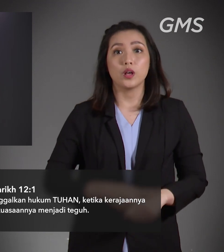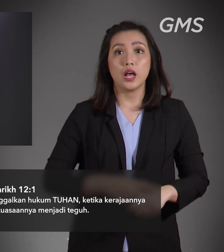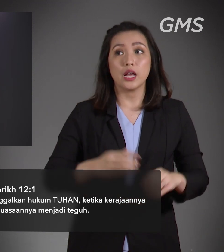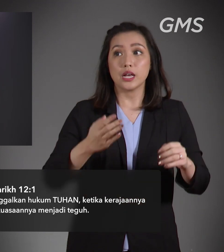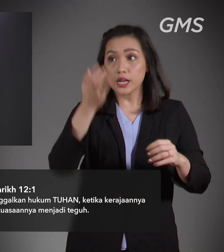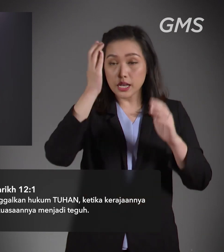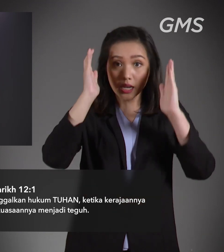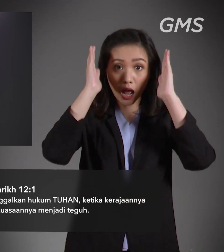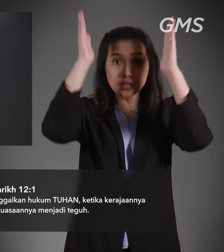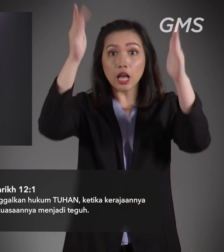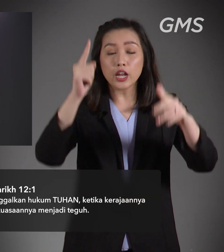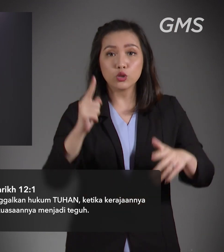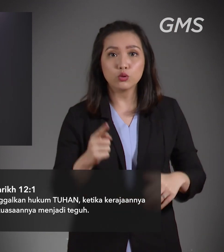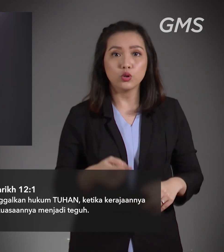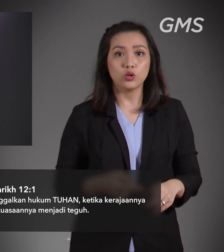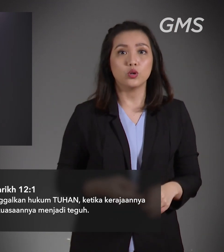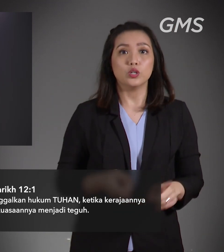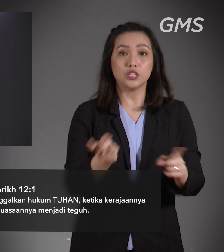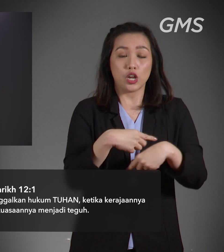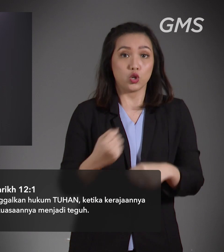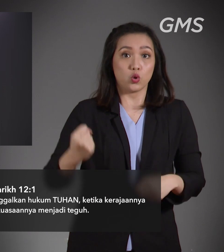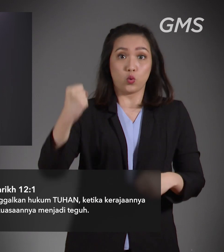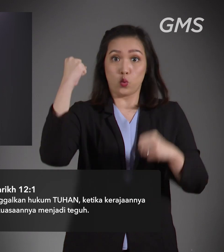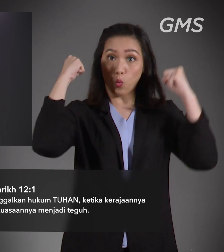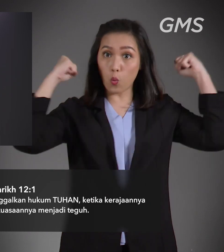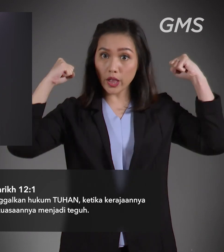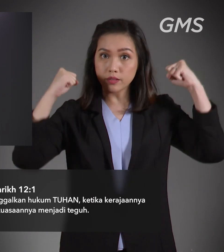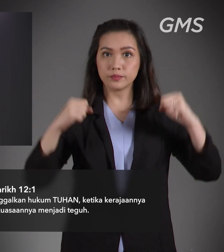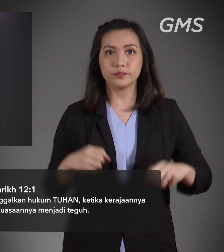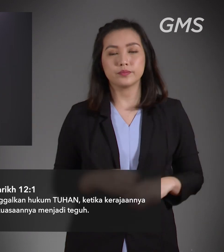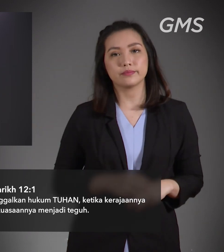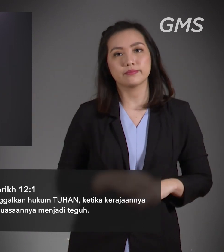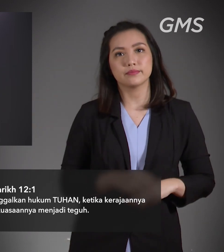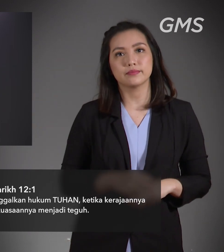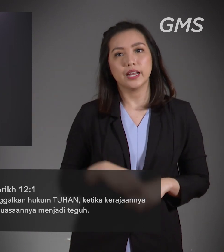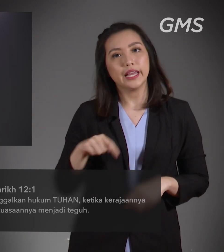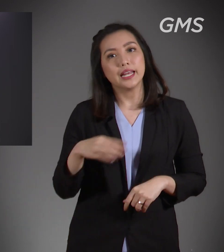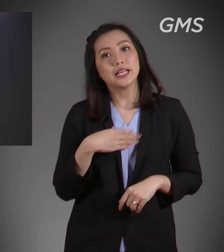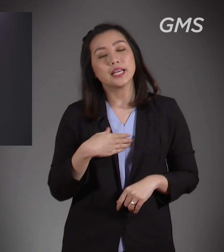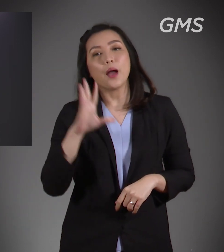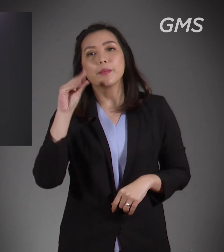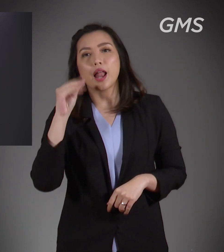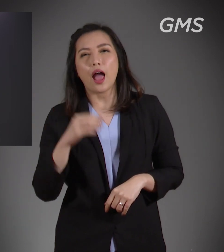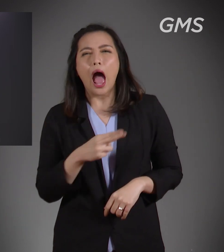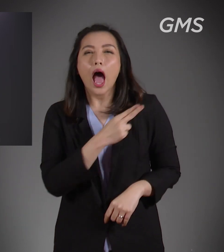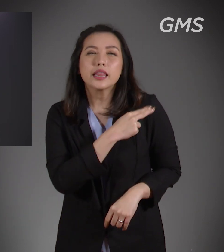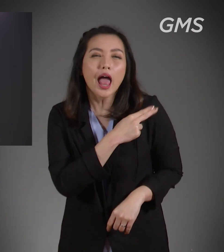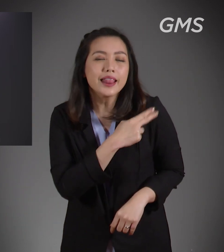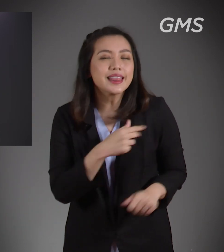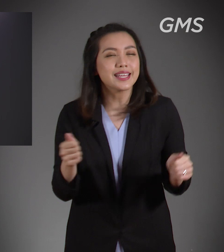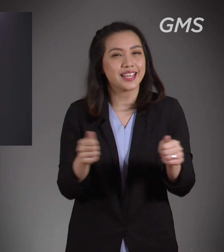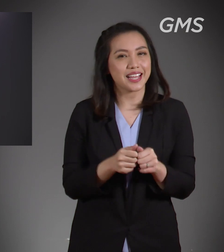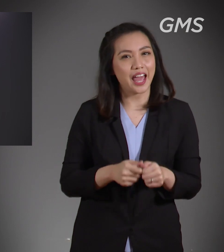teguh. Ini yang saya sebut sebagai awas-awas berkat. Bahaya sesungguhnya adalah ketika